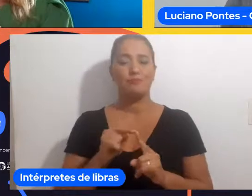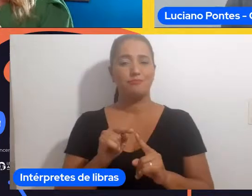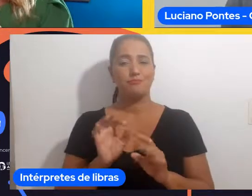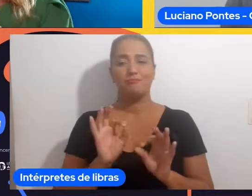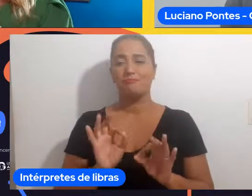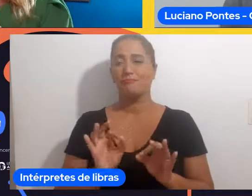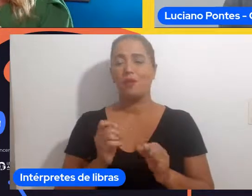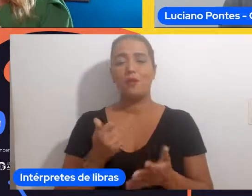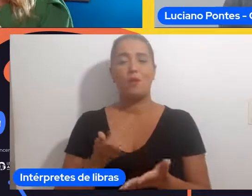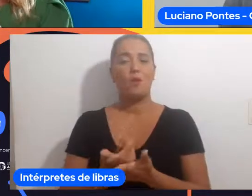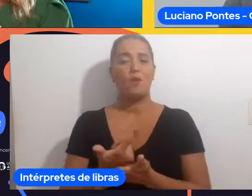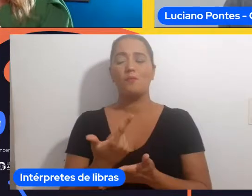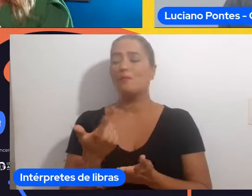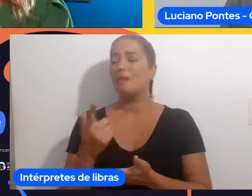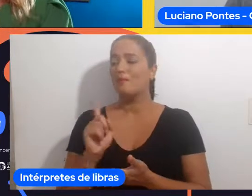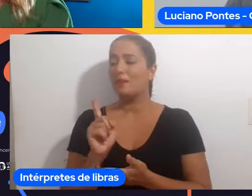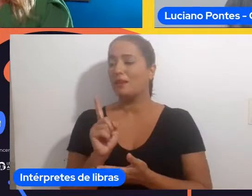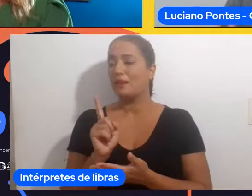para a criança brincar, porque